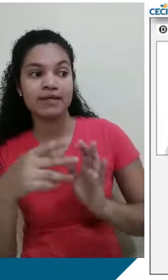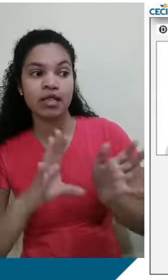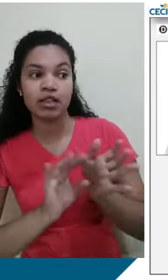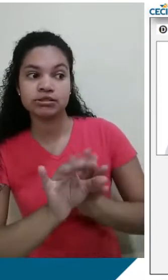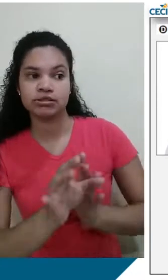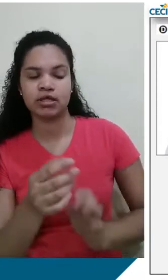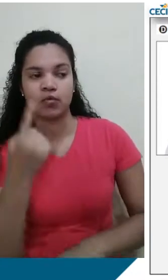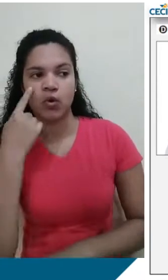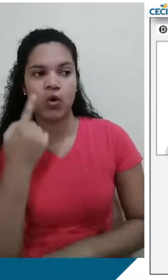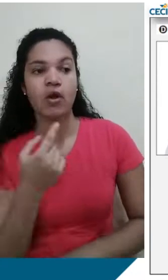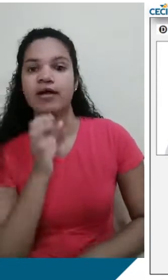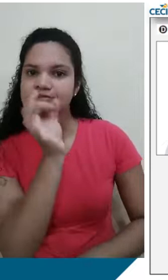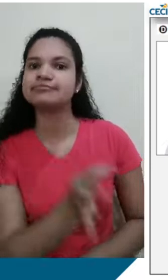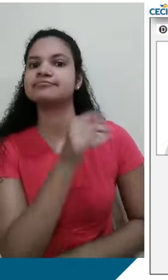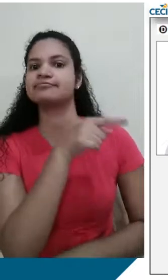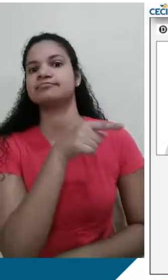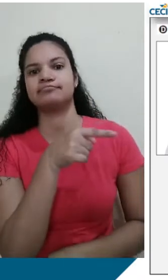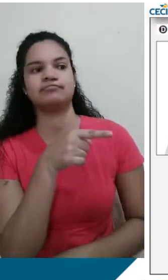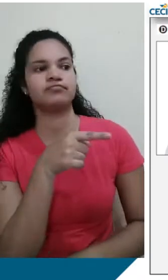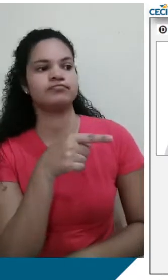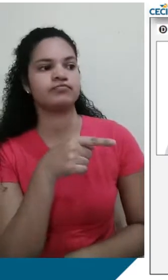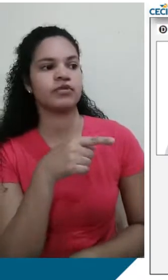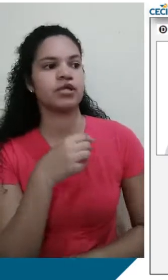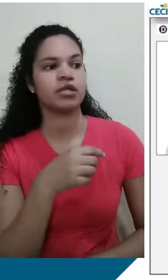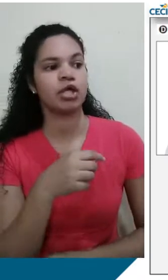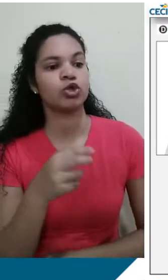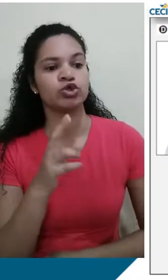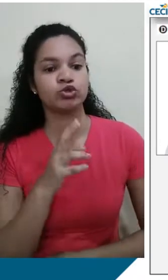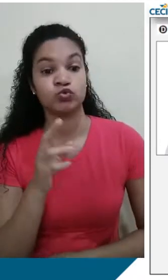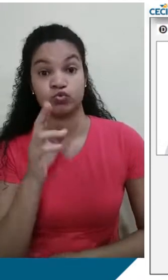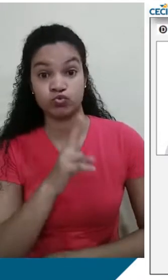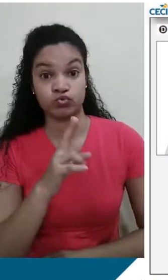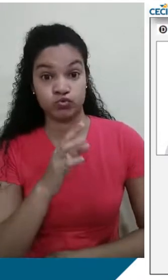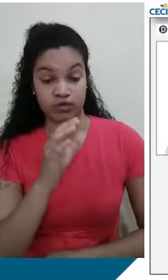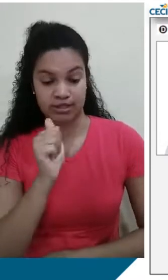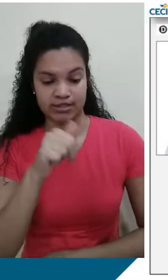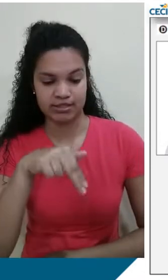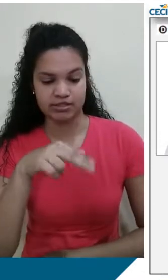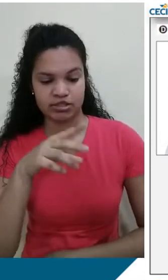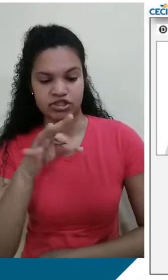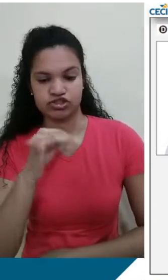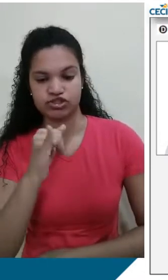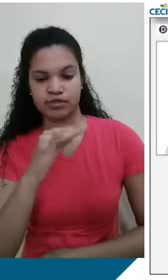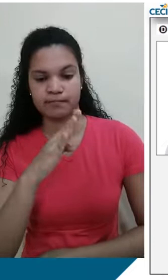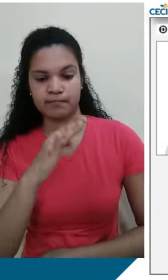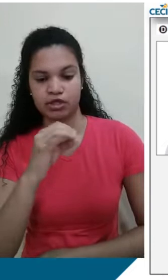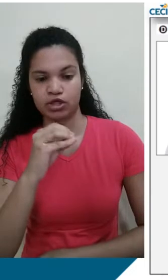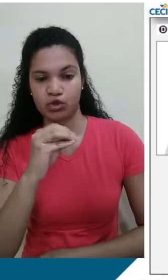método empregado com a utilização das substâncias que nós chamamos de antibióticos. Os antibióticos podem